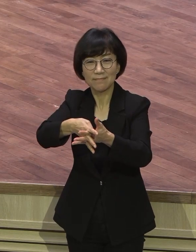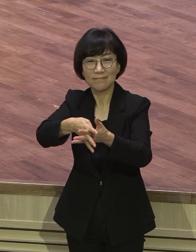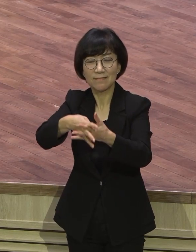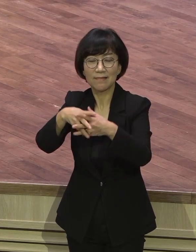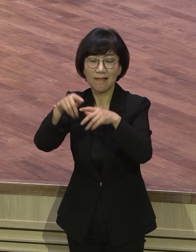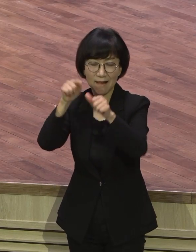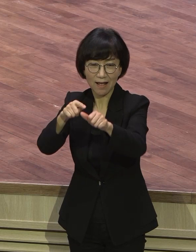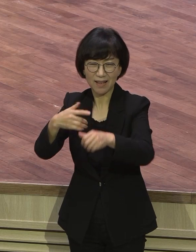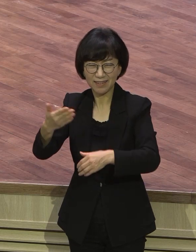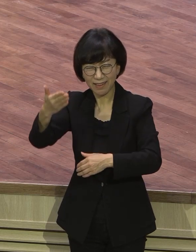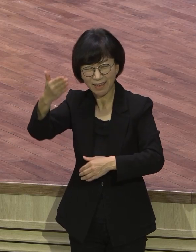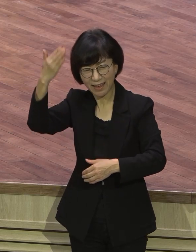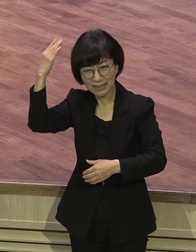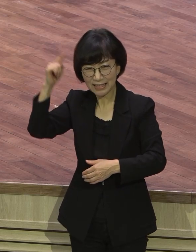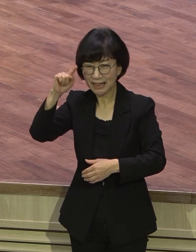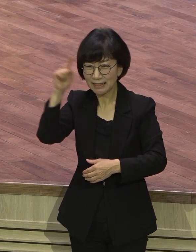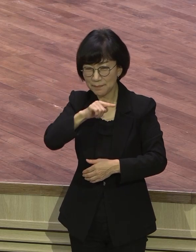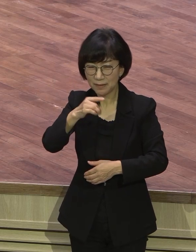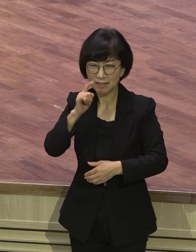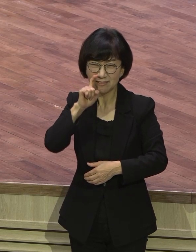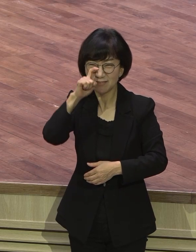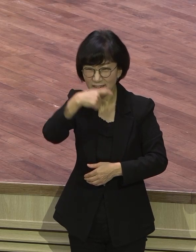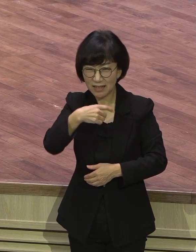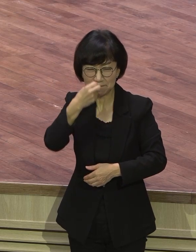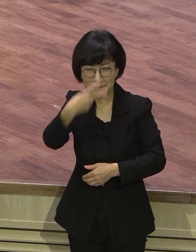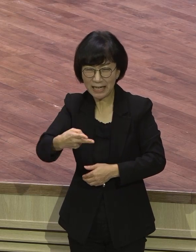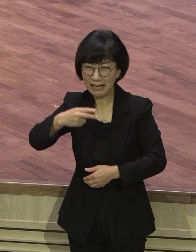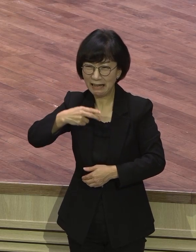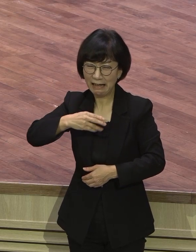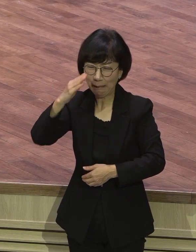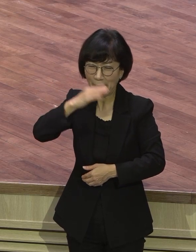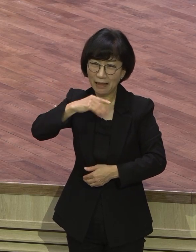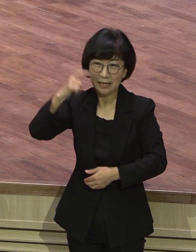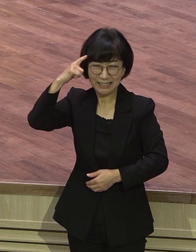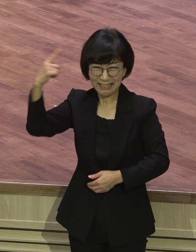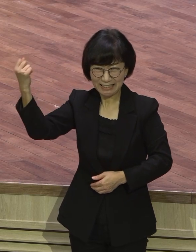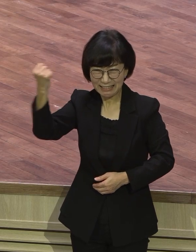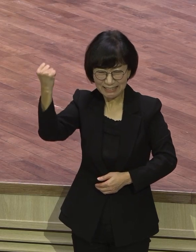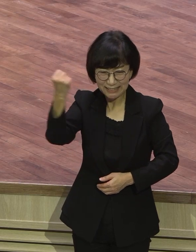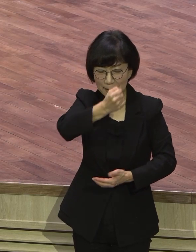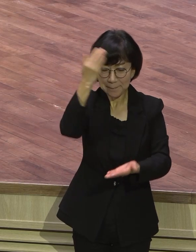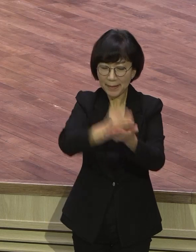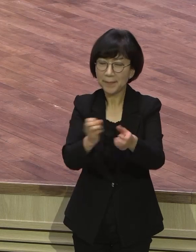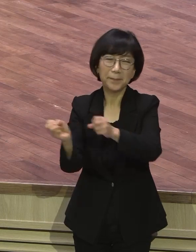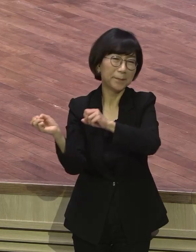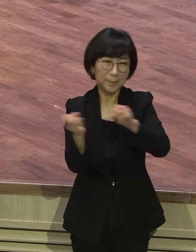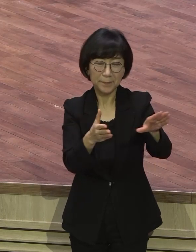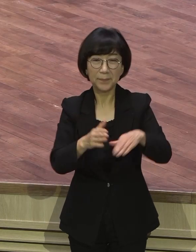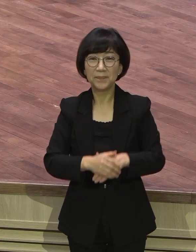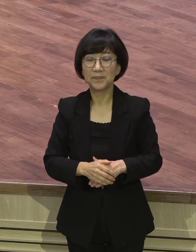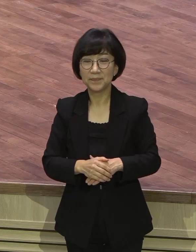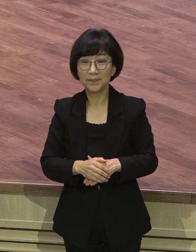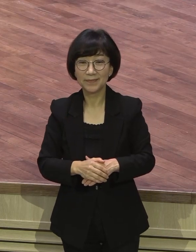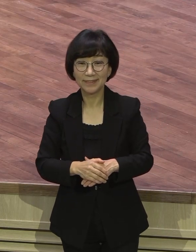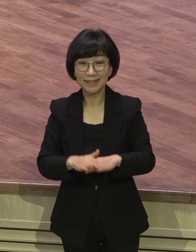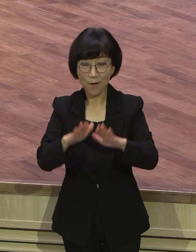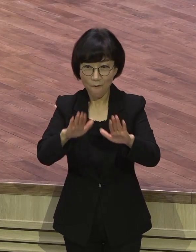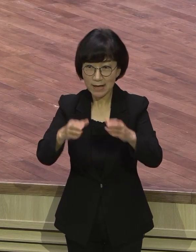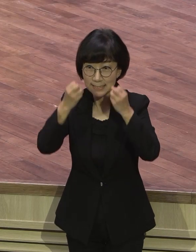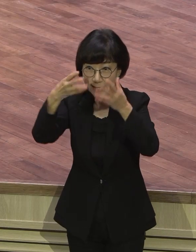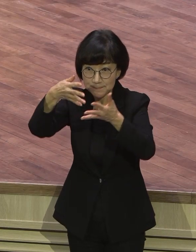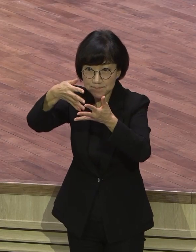깨버리라고 강조하고 있어요 그리고 그 핵심은 바로 올바른 말씀